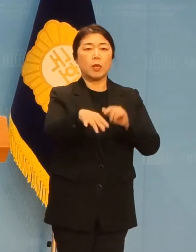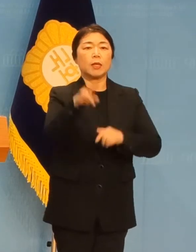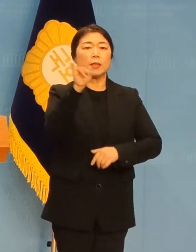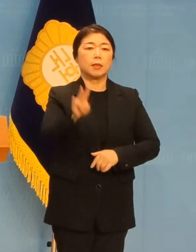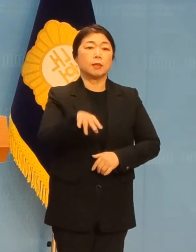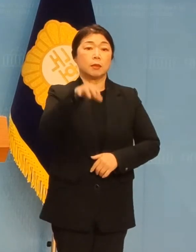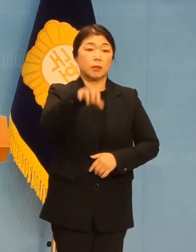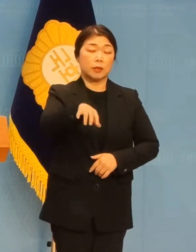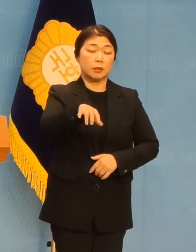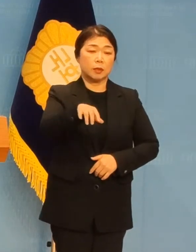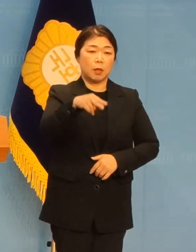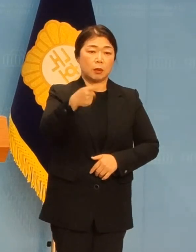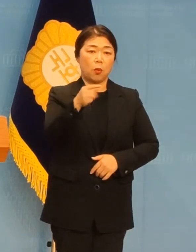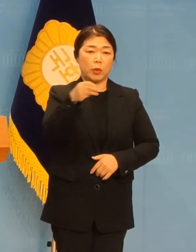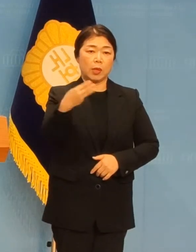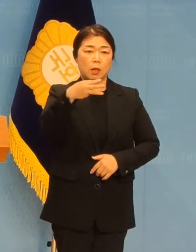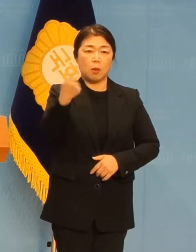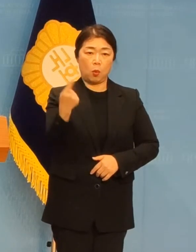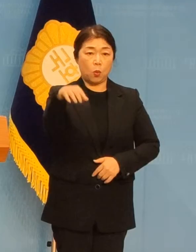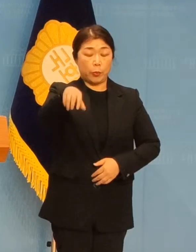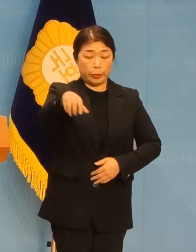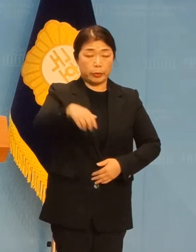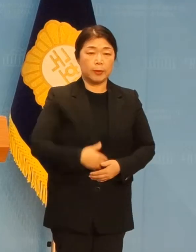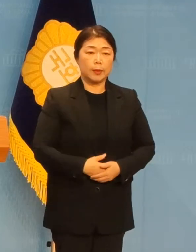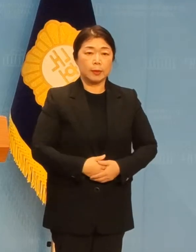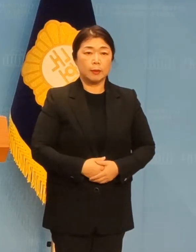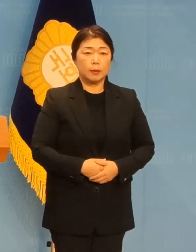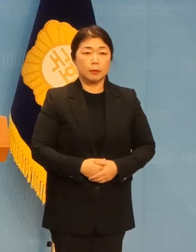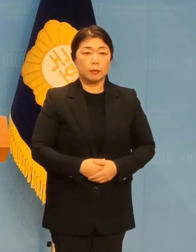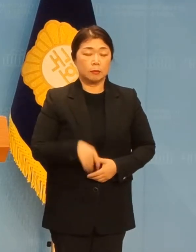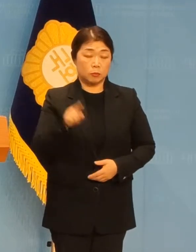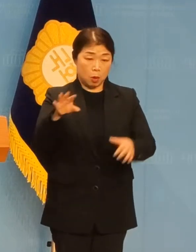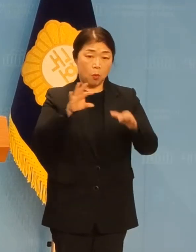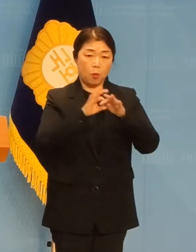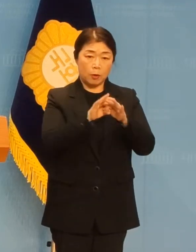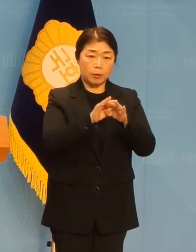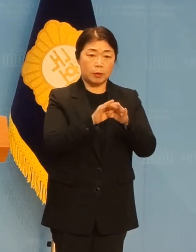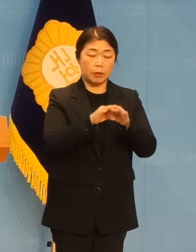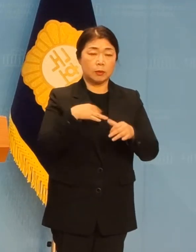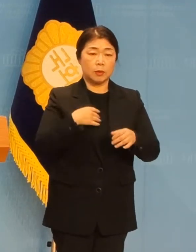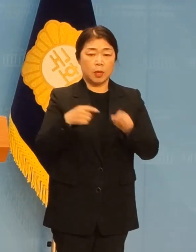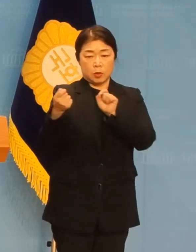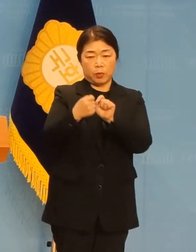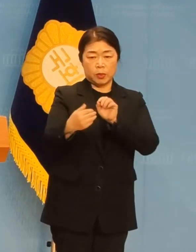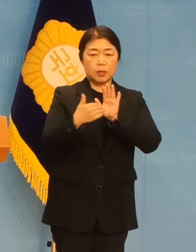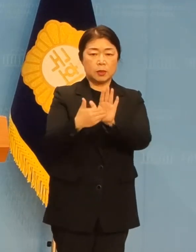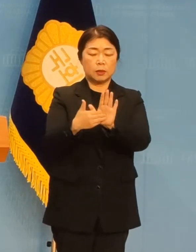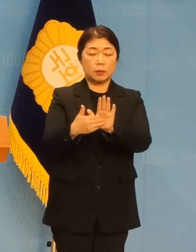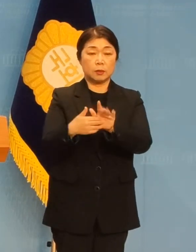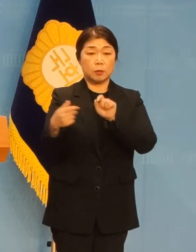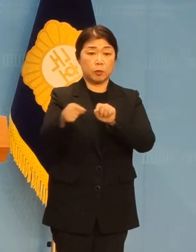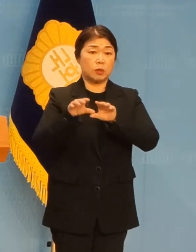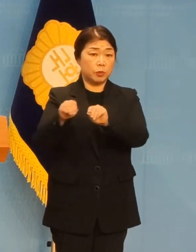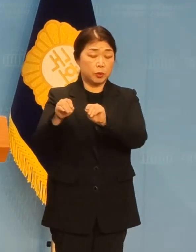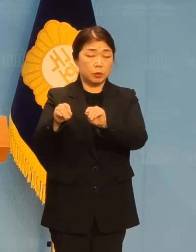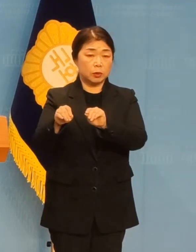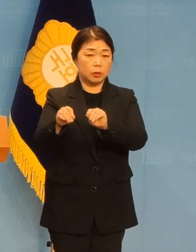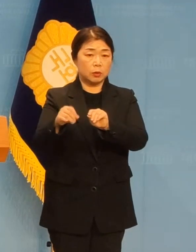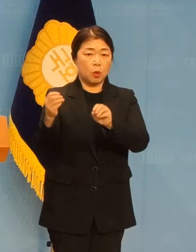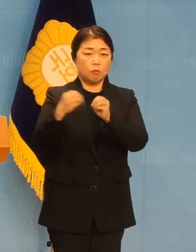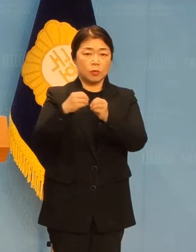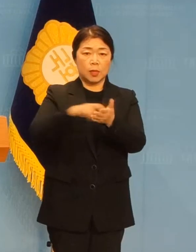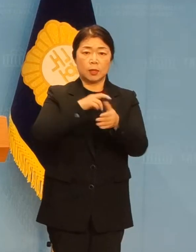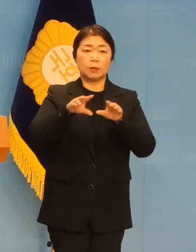시흥시 도일로입니다. 이와 관련해서 접근 금지, 그리고